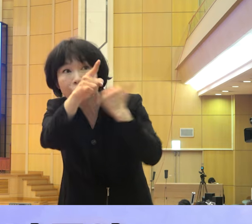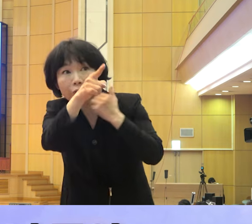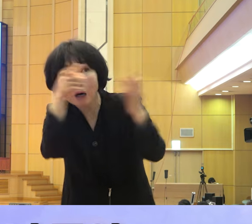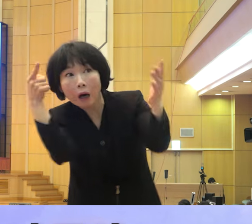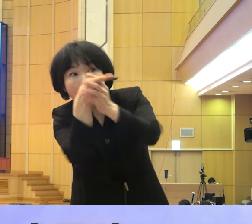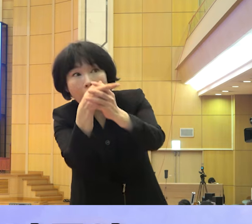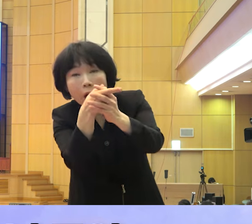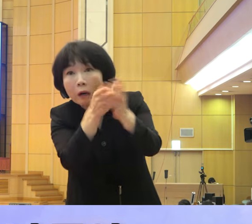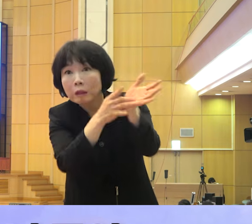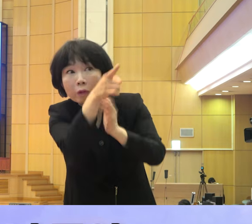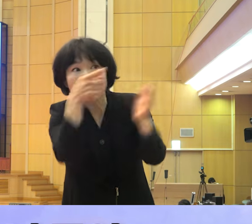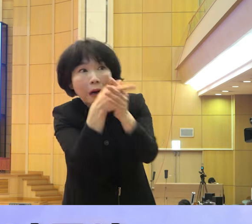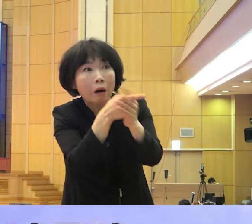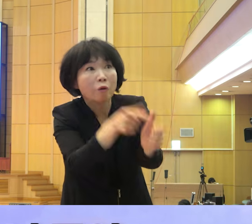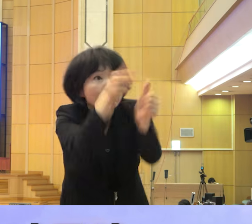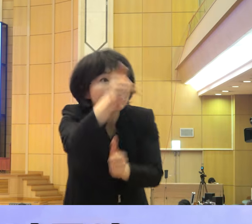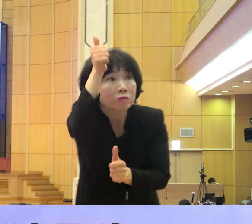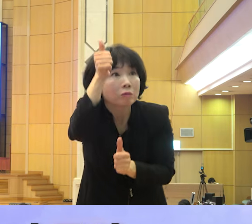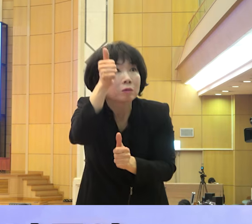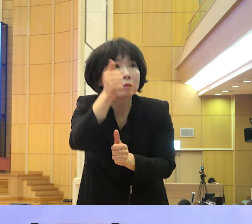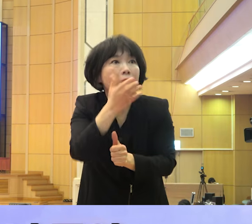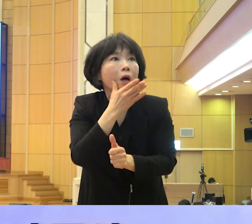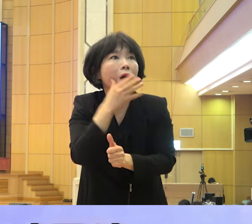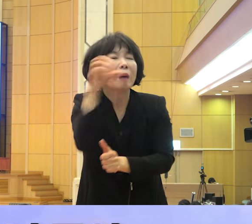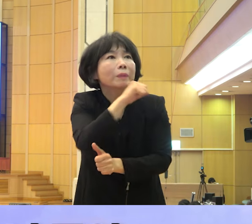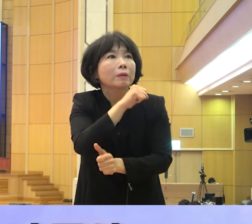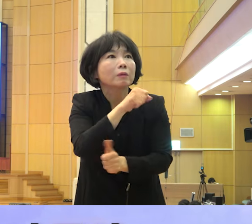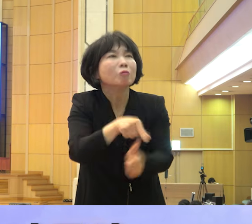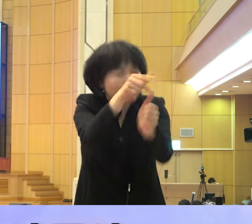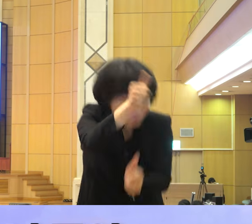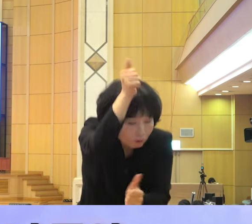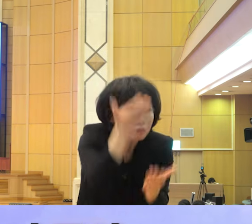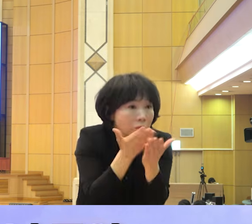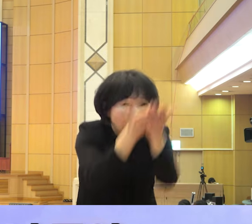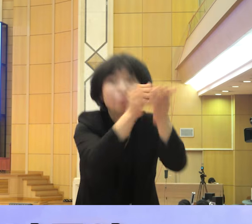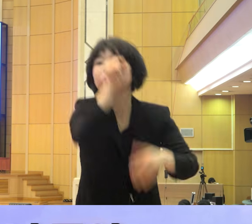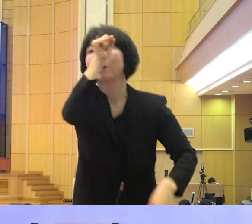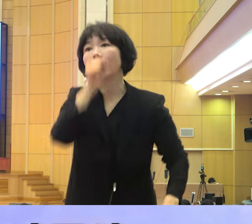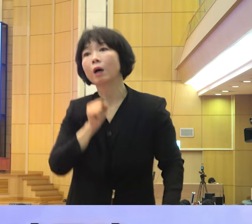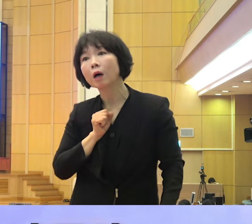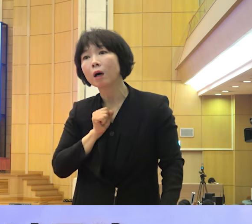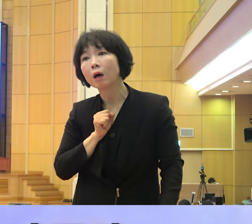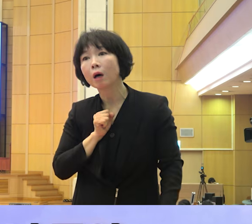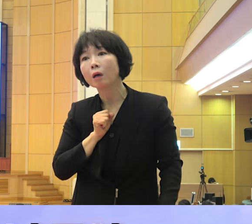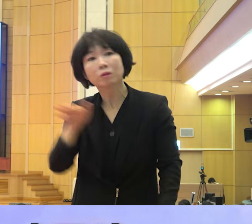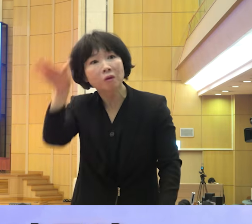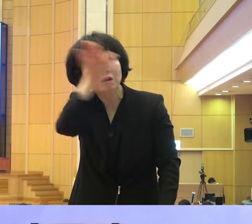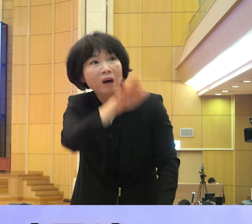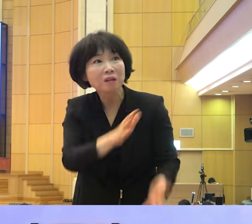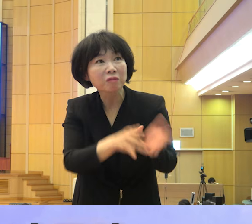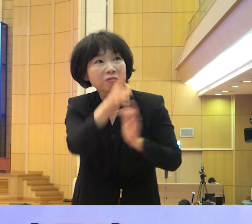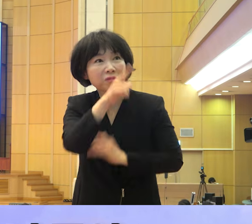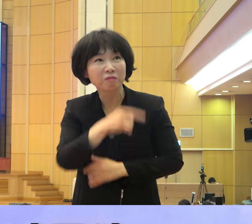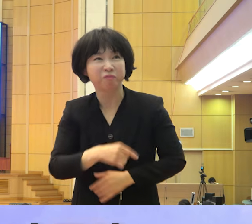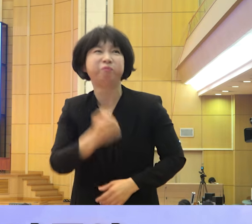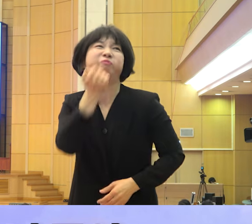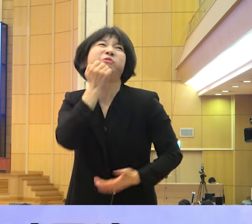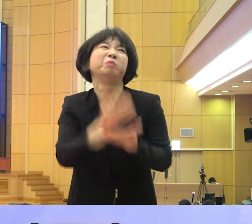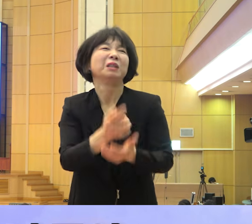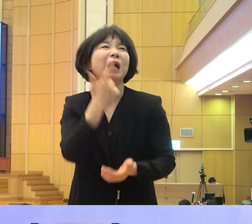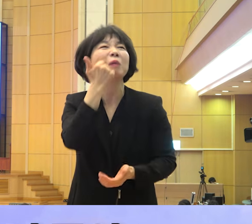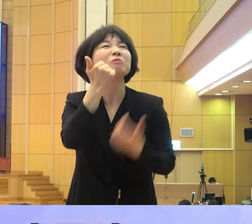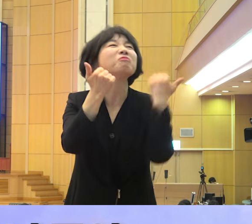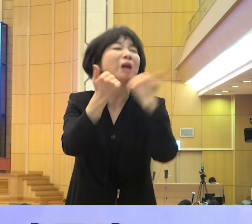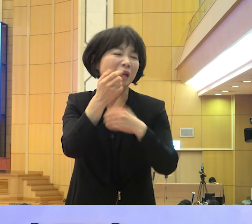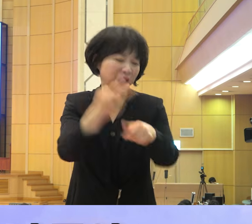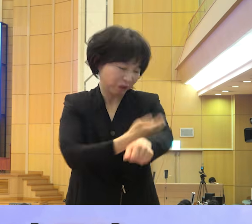거지. 더 이상 말이 필요가 없잖아. 나를 보내신 아버지께서 이끌지 아니하시면 아무도 내게 올 자가